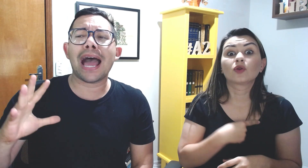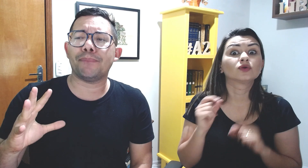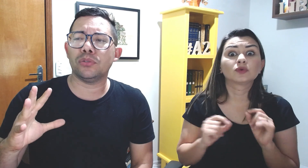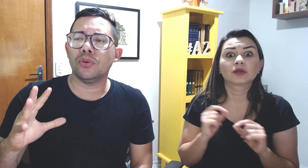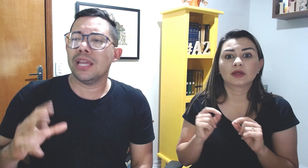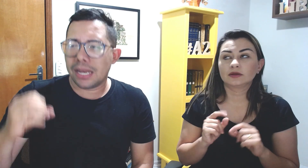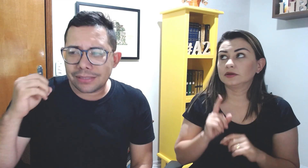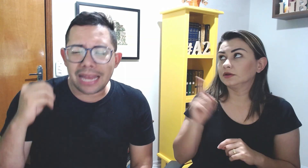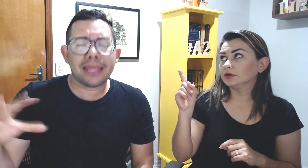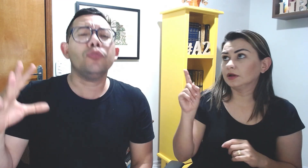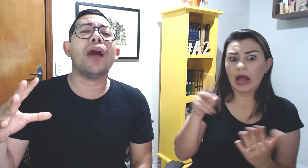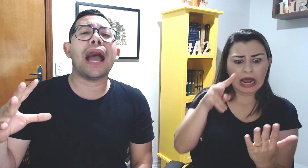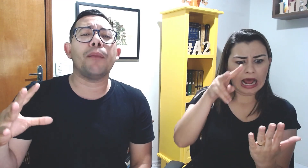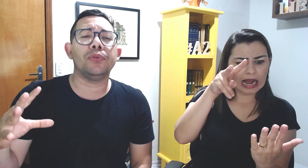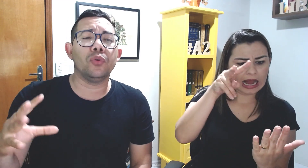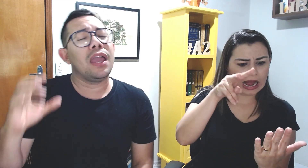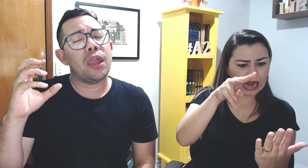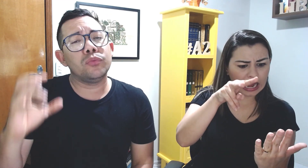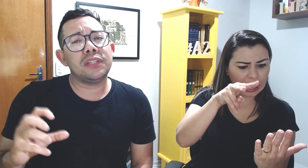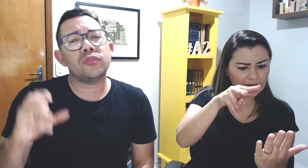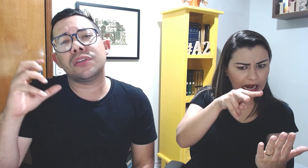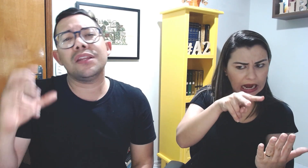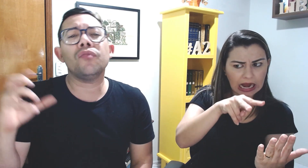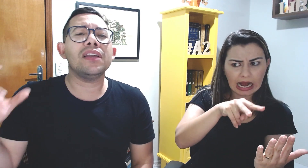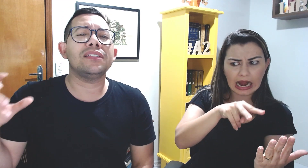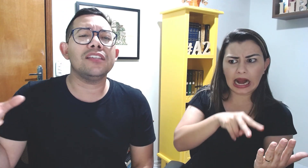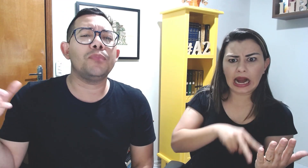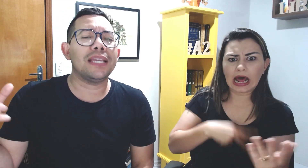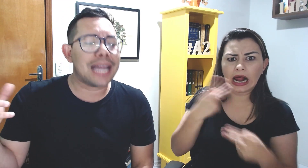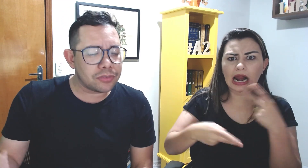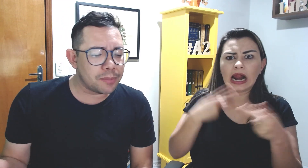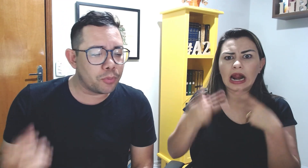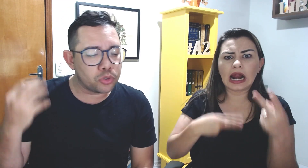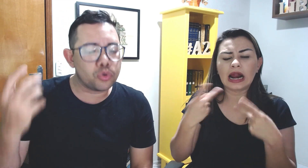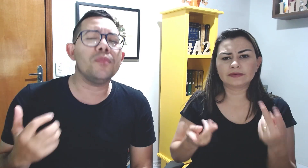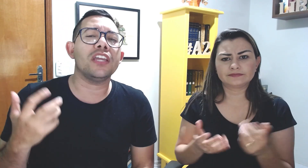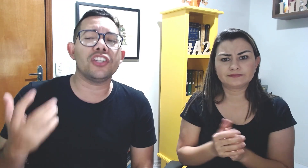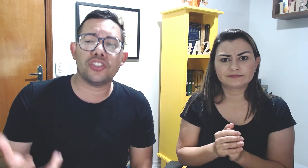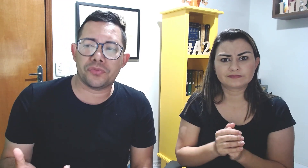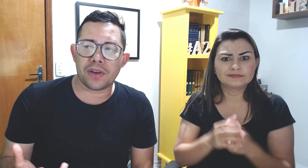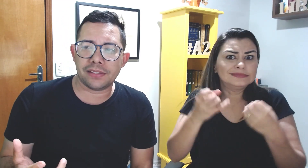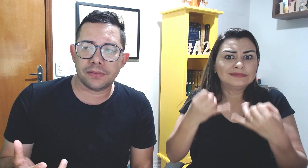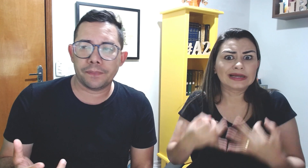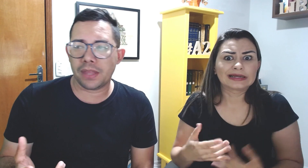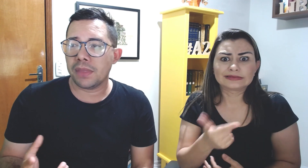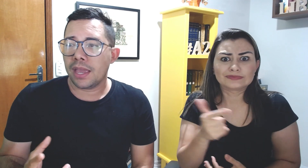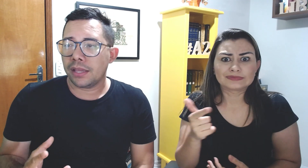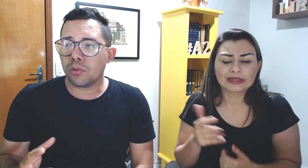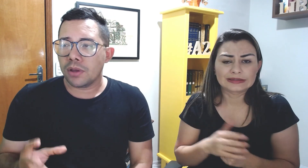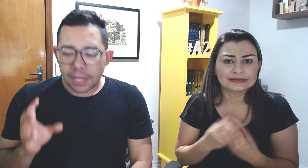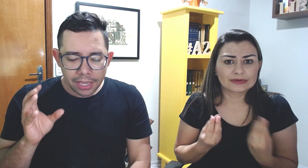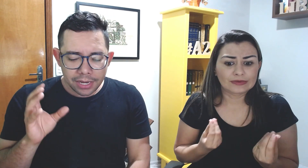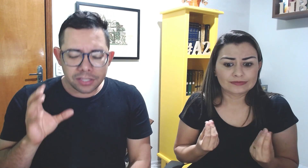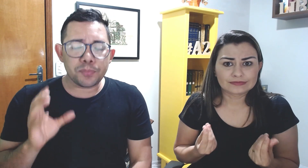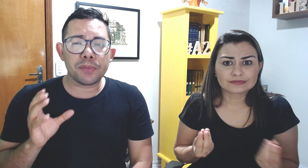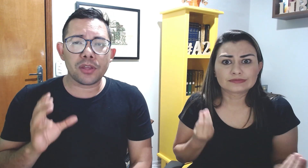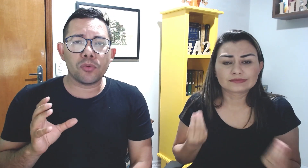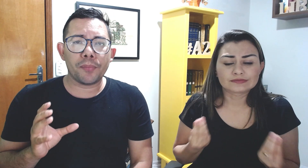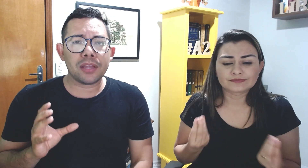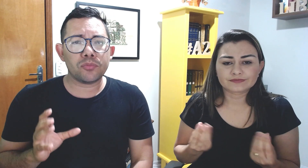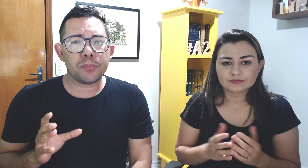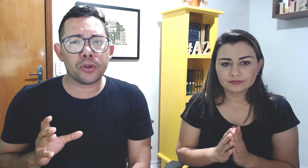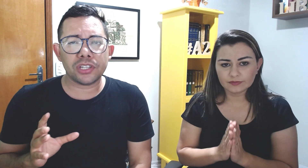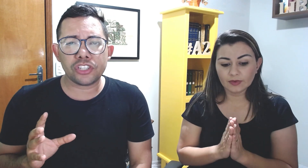falando rápido, ele está lendo rápido, é um texto que não vai ser explicado depois. Como que a gente faz? Né? Então, nesse